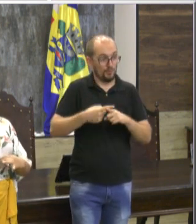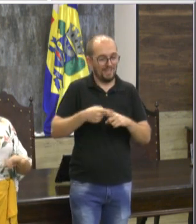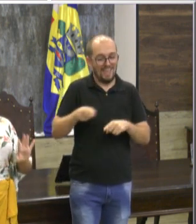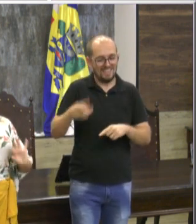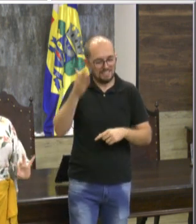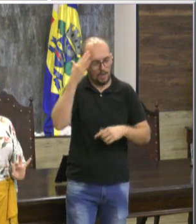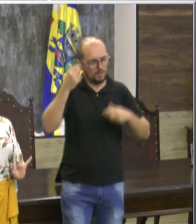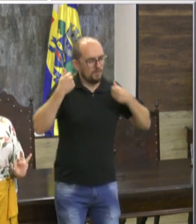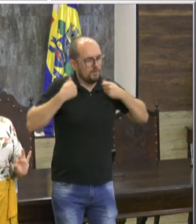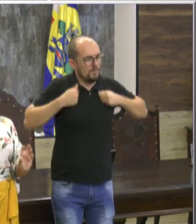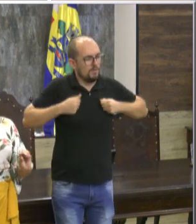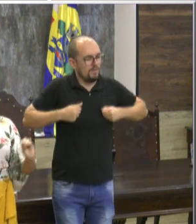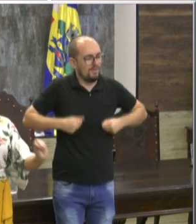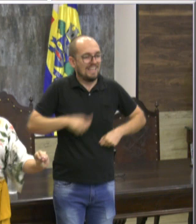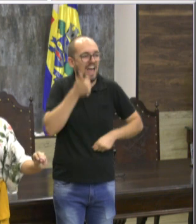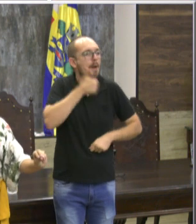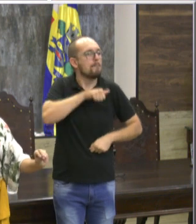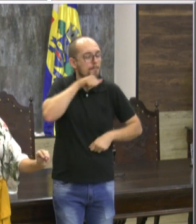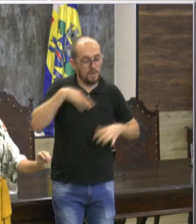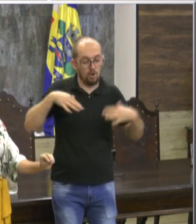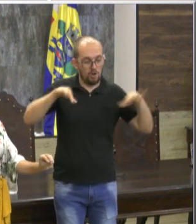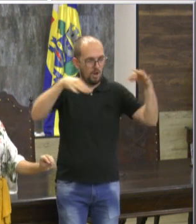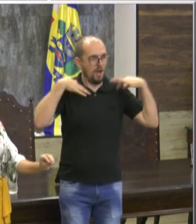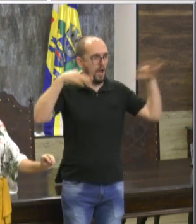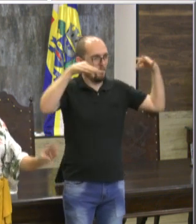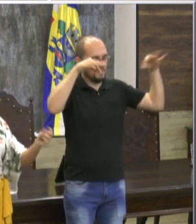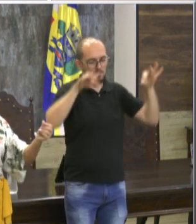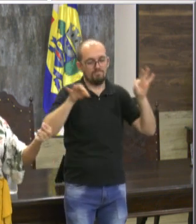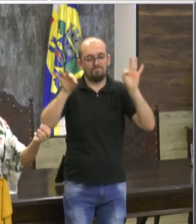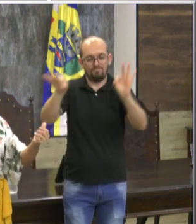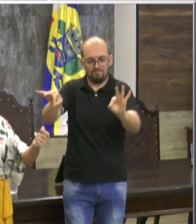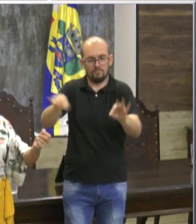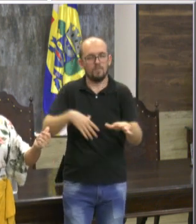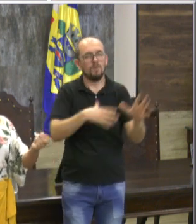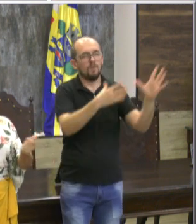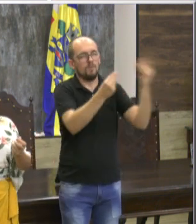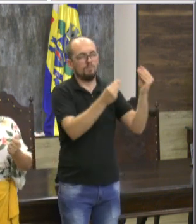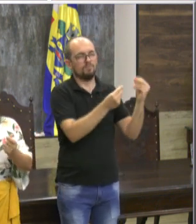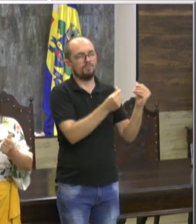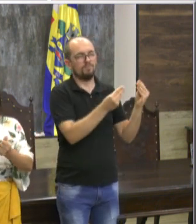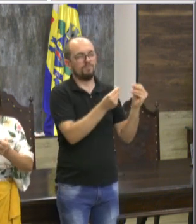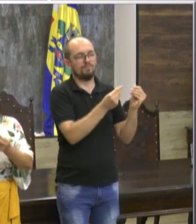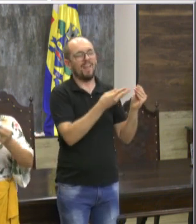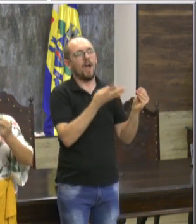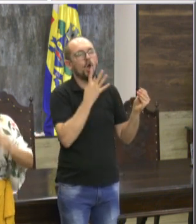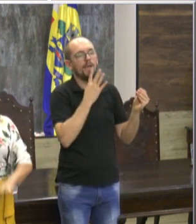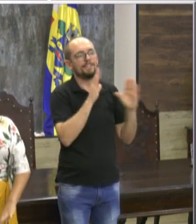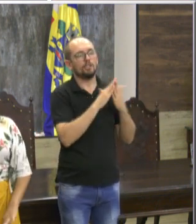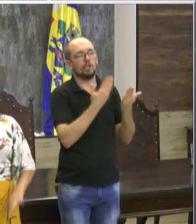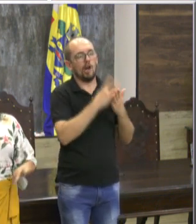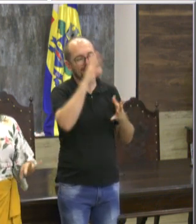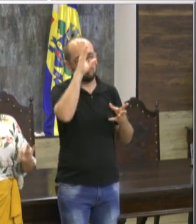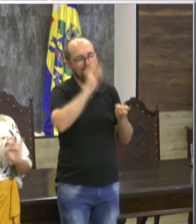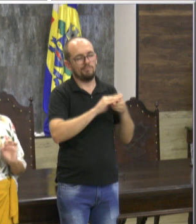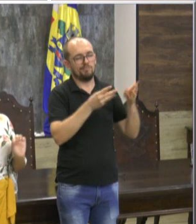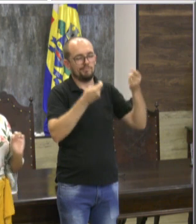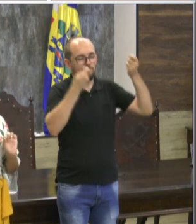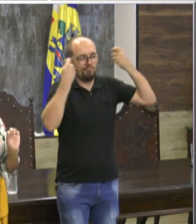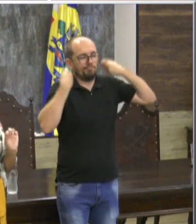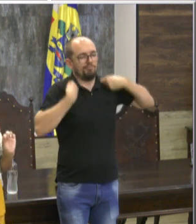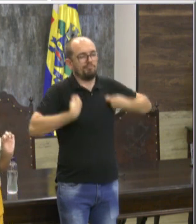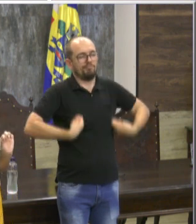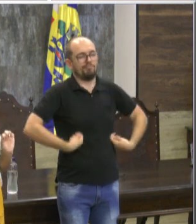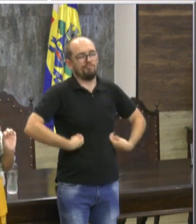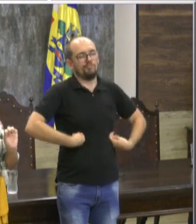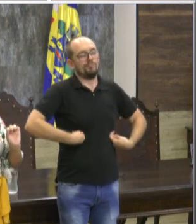é a roupinha de ir para a escola. Quando a mãe dá o uniforme, ele sabe que é dia de aula, pela textura do uniforme, ele conhece, né? Então, ele trocava o uniforme, ele sabia que ele